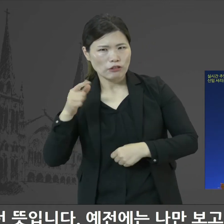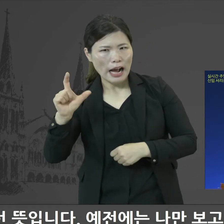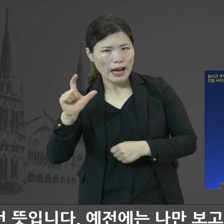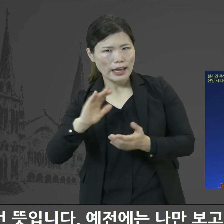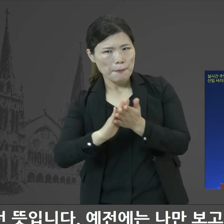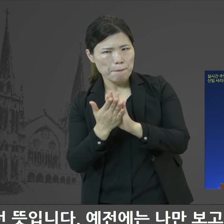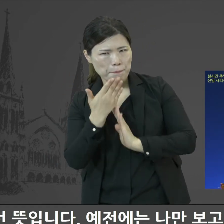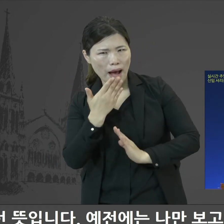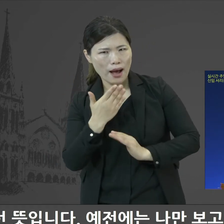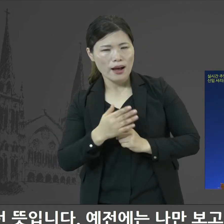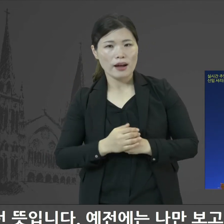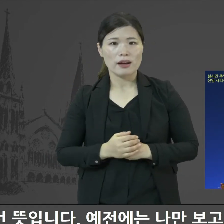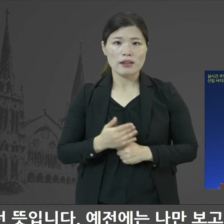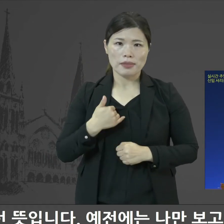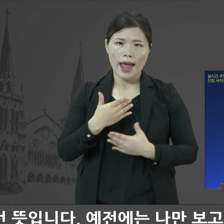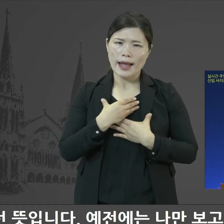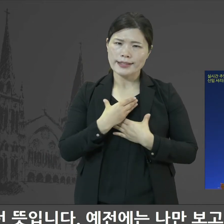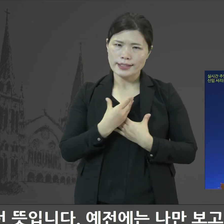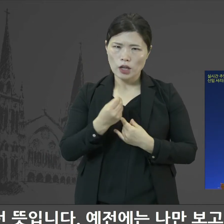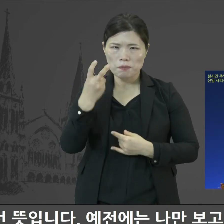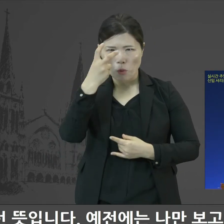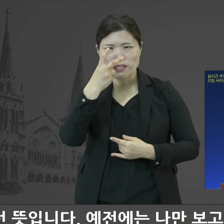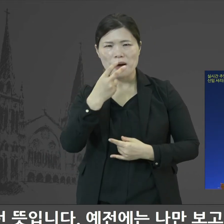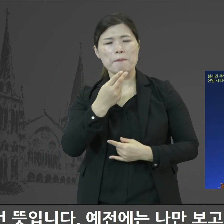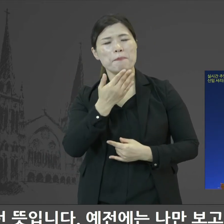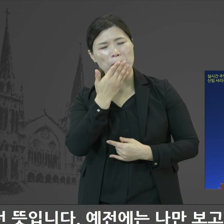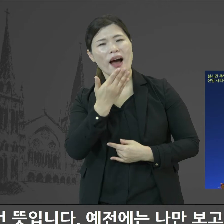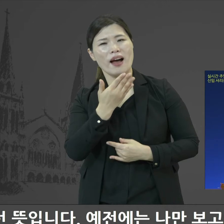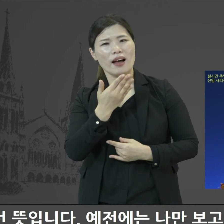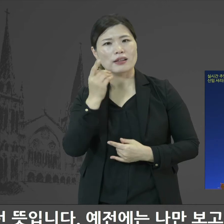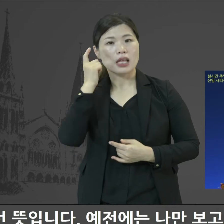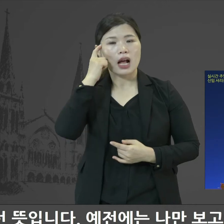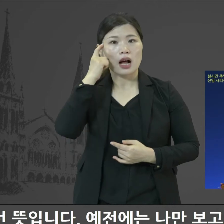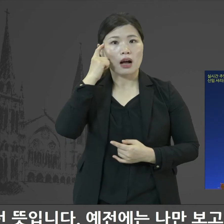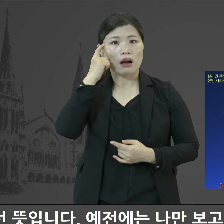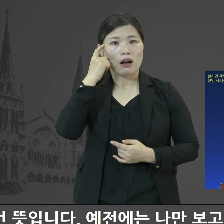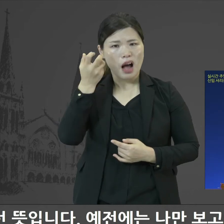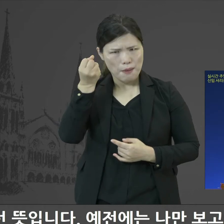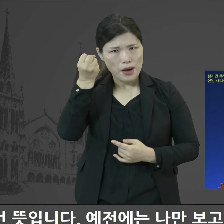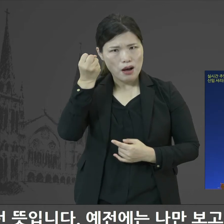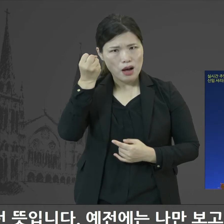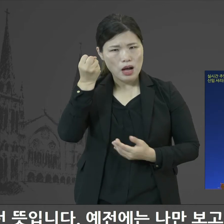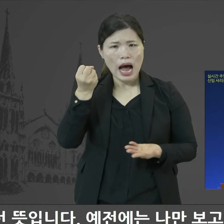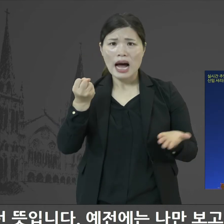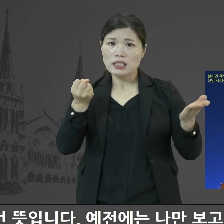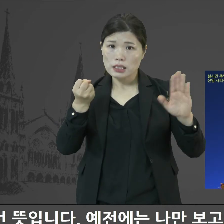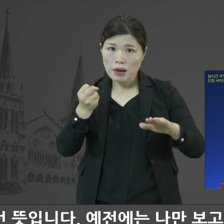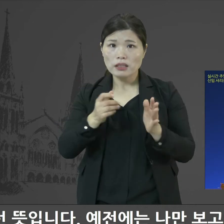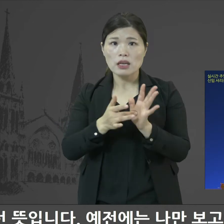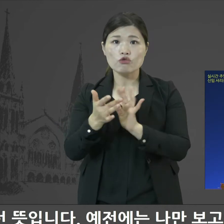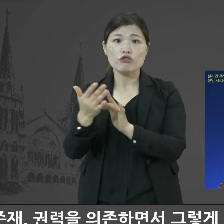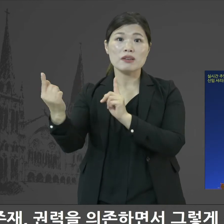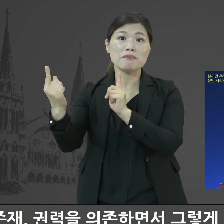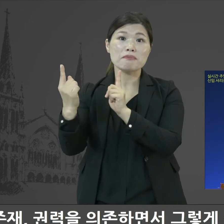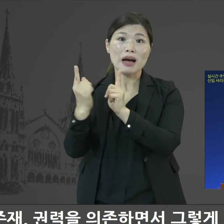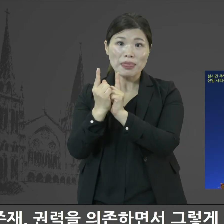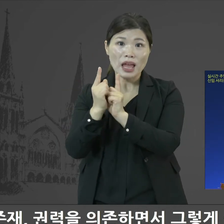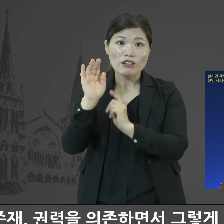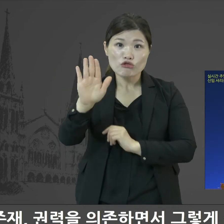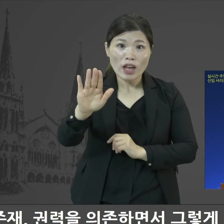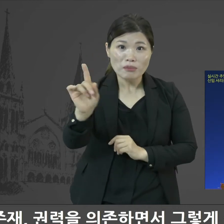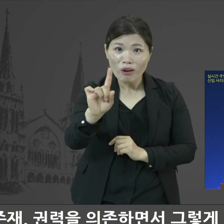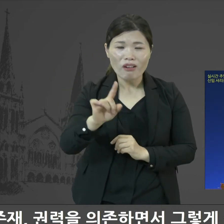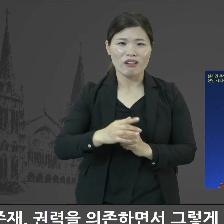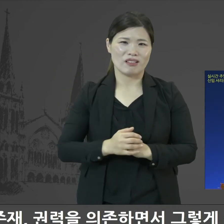내 인생의 모든 안전을 보장해 주겠지, 그렇게 살아왔습니다. 그런데 예수님 만나면 누구만